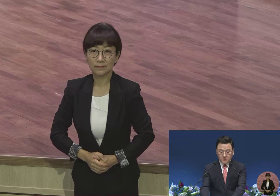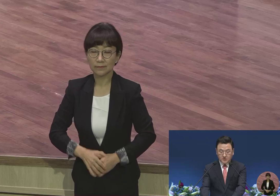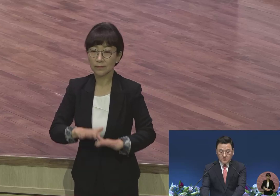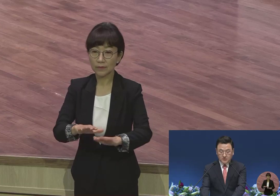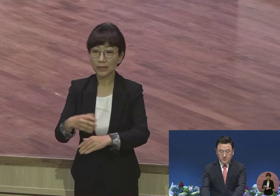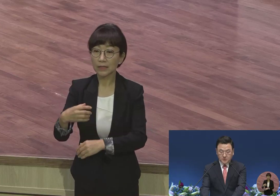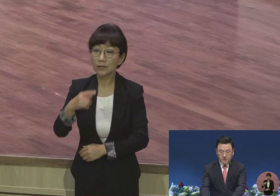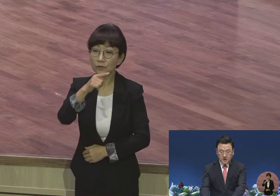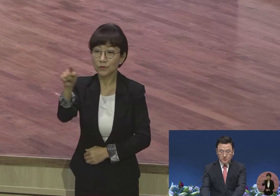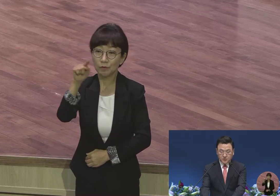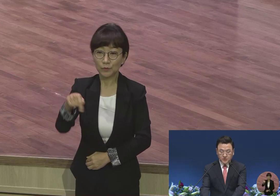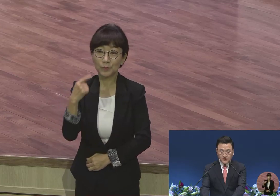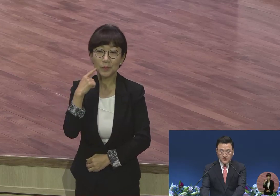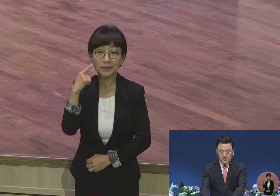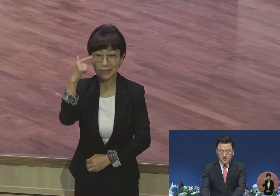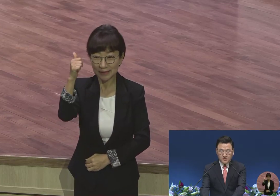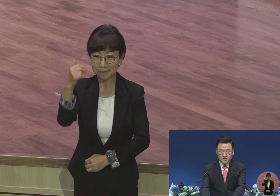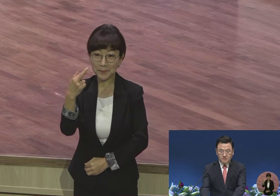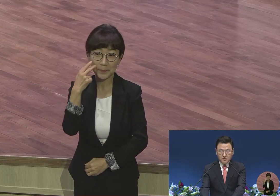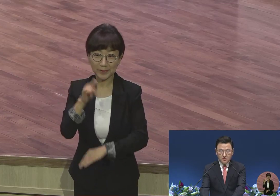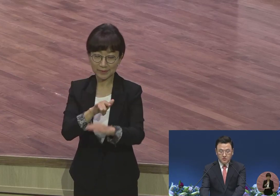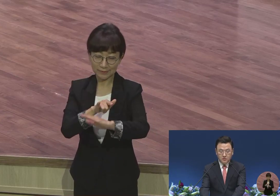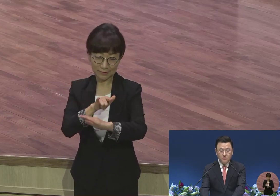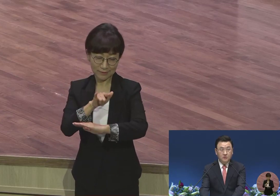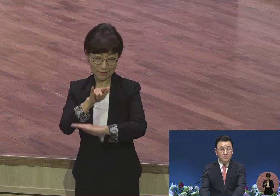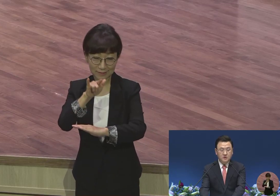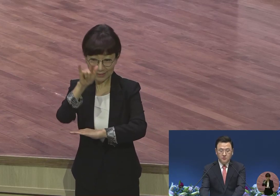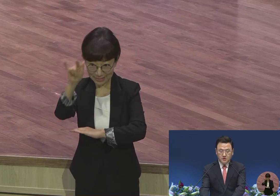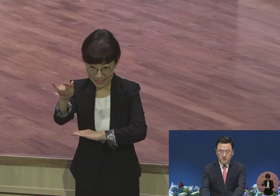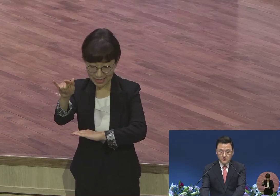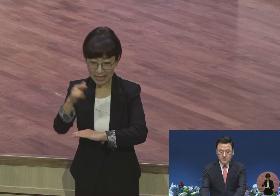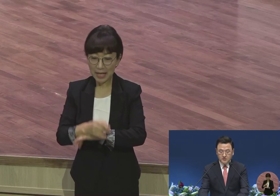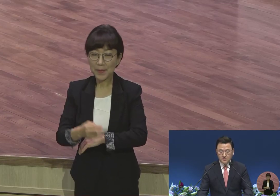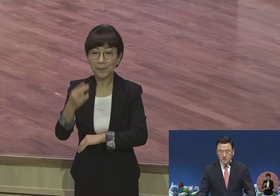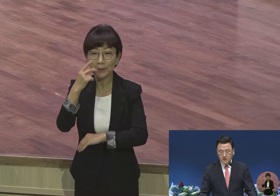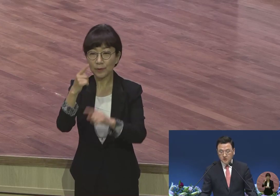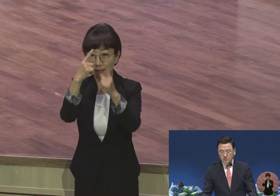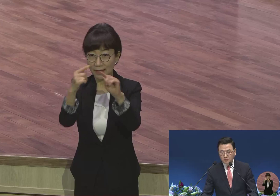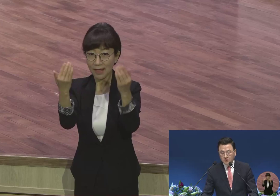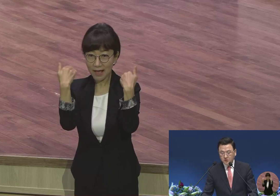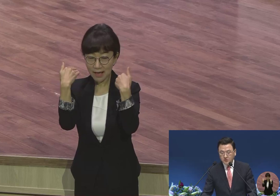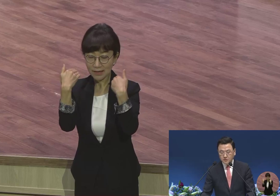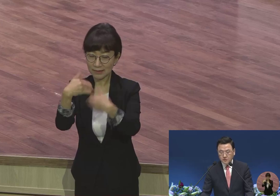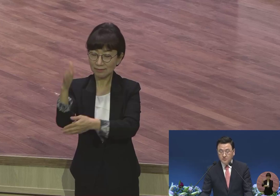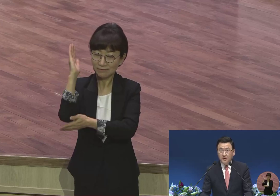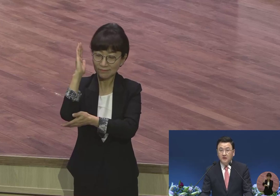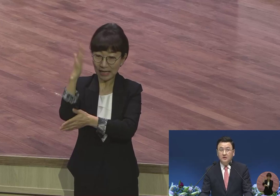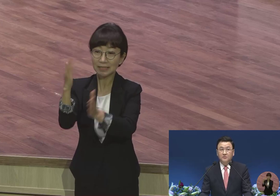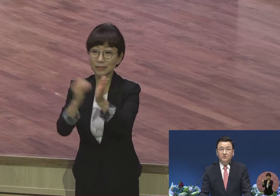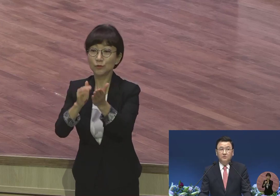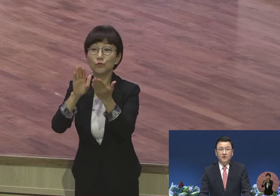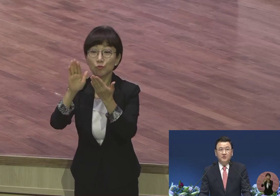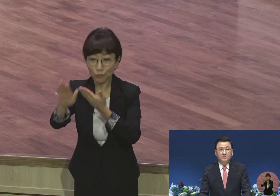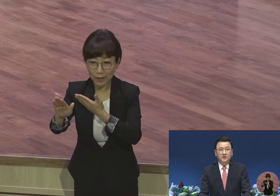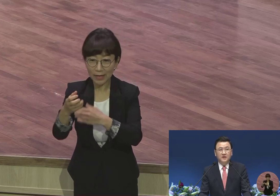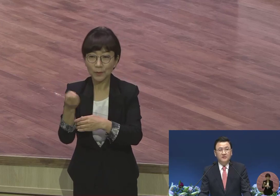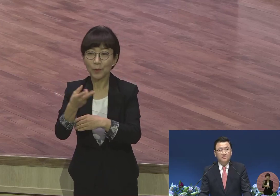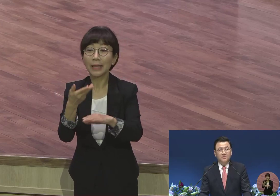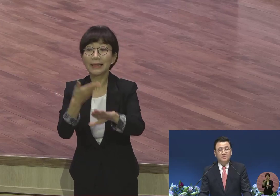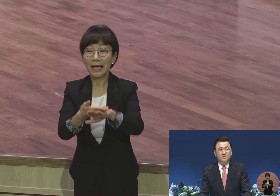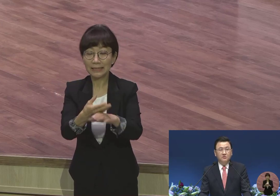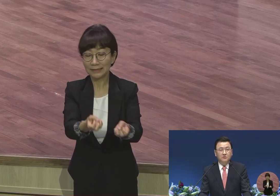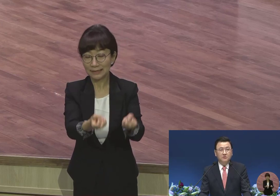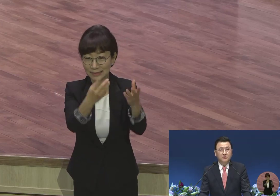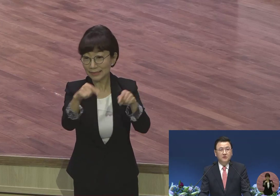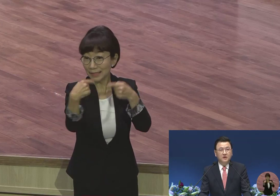담임 목사님께서는 미주대학 수련회를 참석 후 지금 워싱턴에서 북미주 전도집회 참석 중에 계십니다.